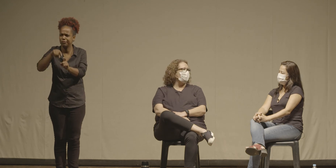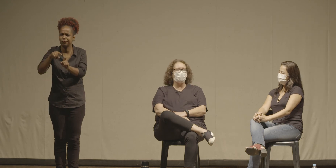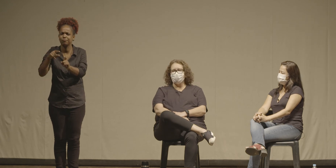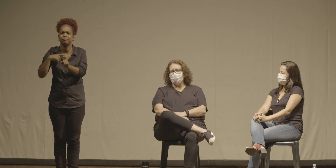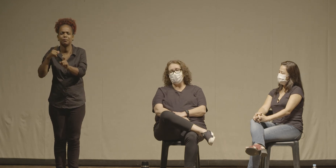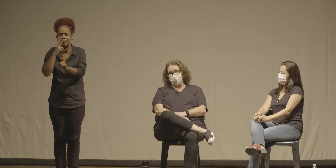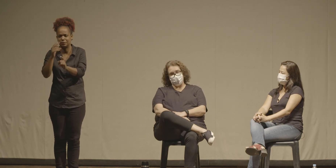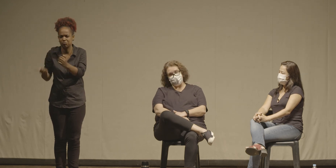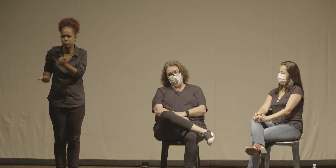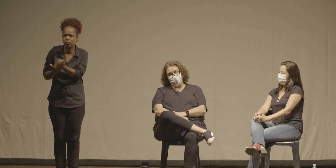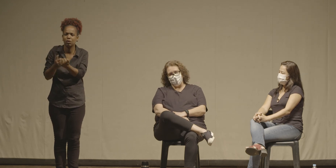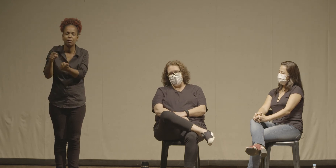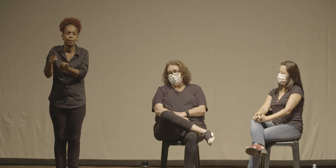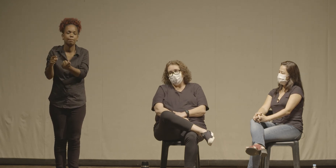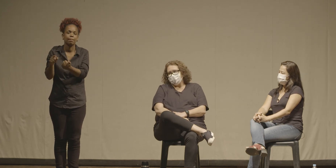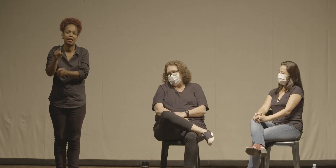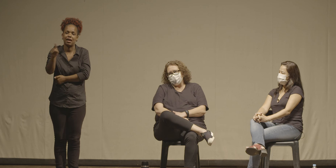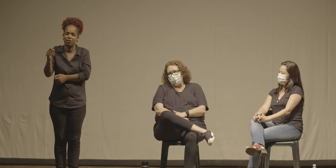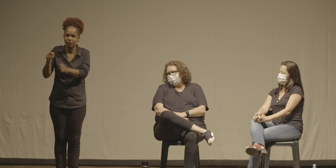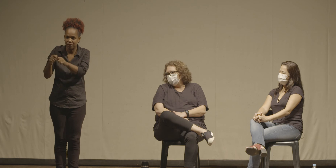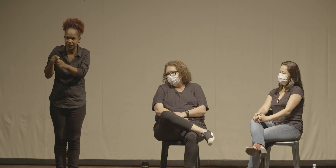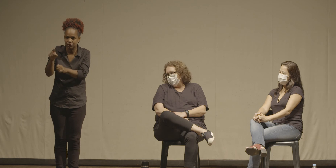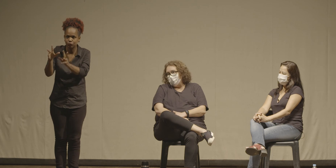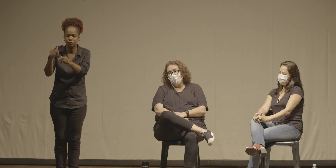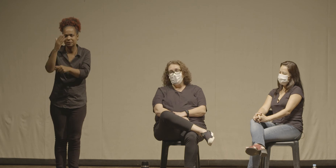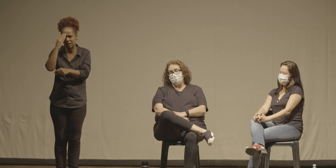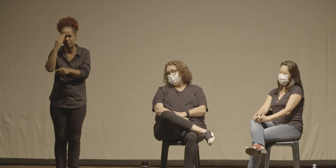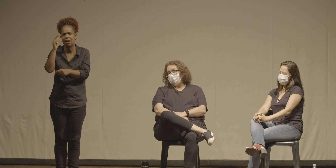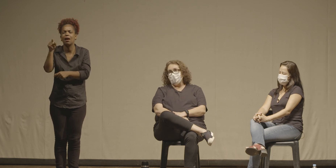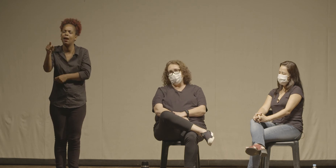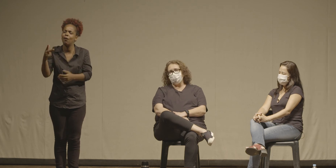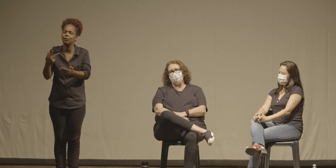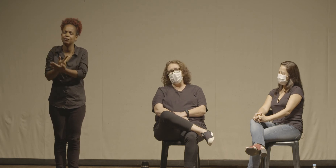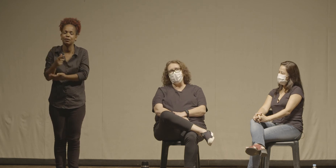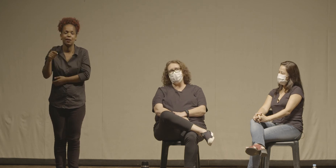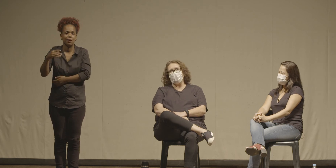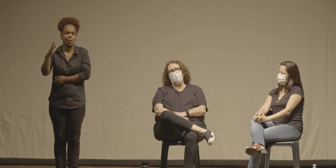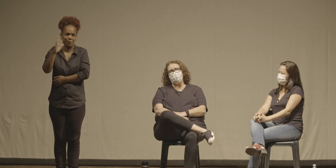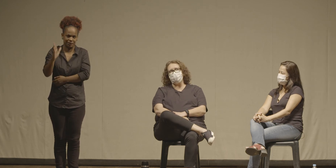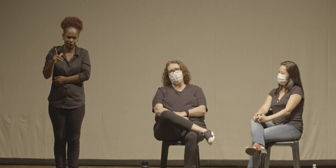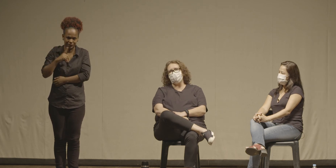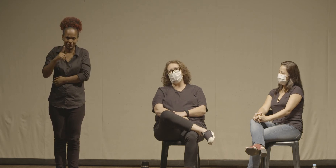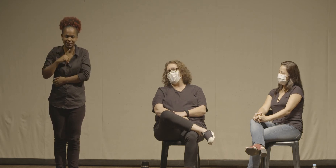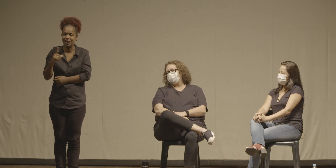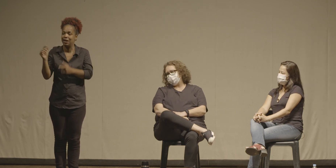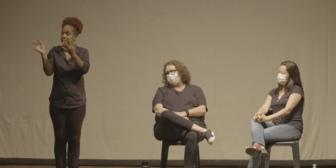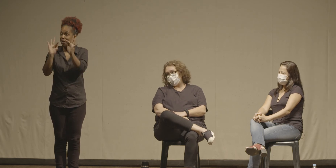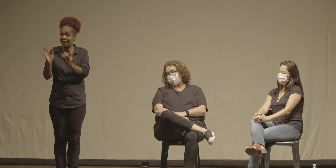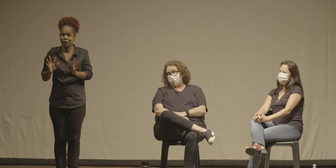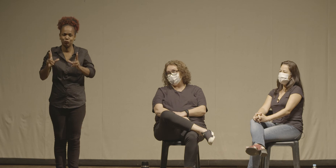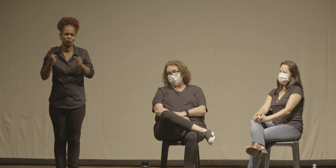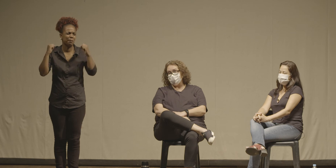fizeram a propaganda, o que aconteceu? Todo mundo estava sabendo do Mundial, o Brasil vinha de uma onda de felicidade,